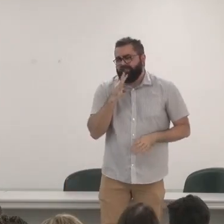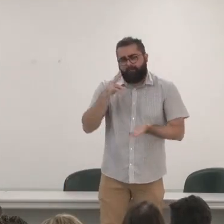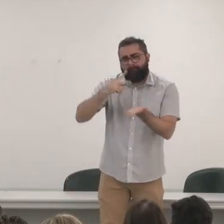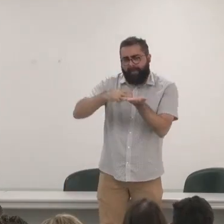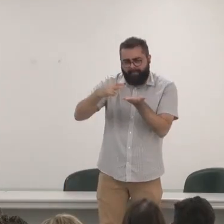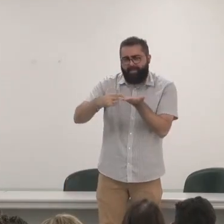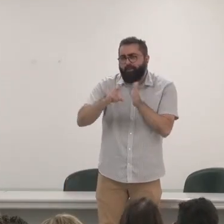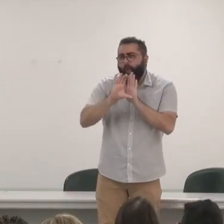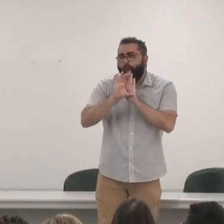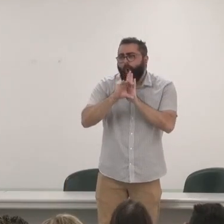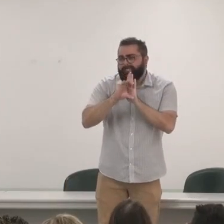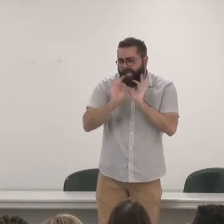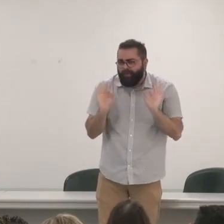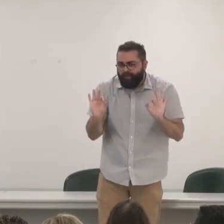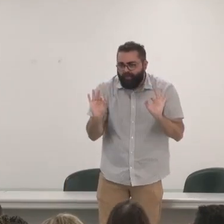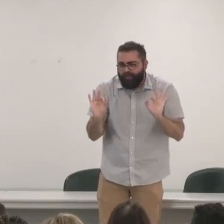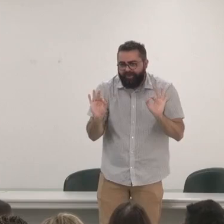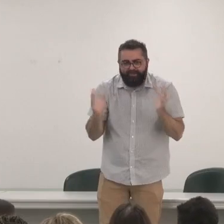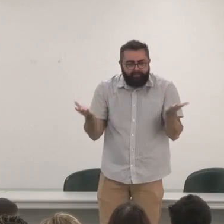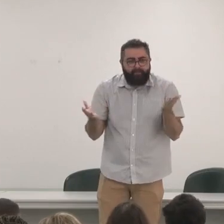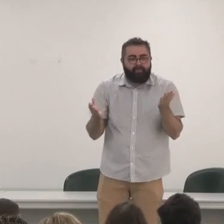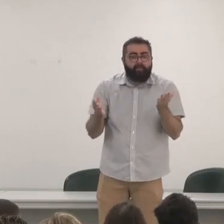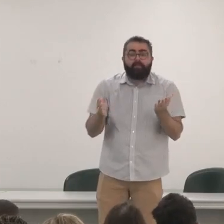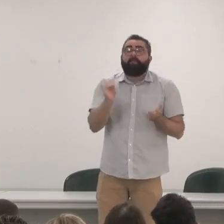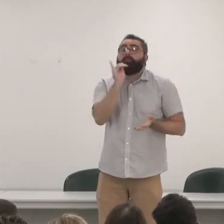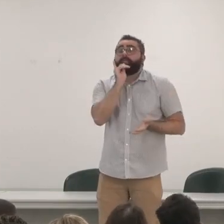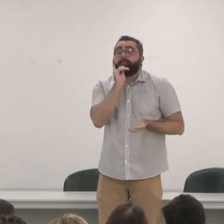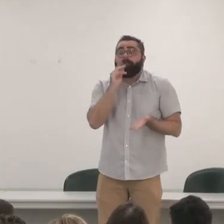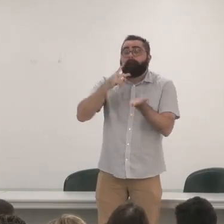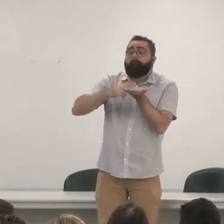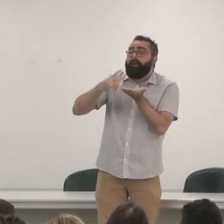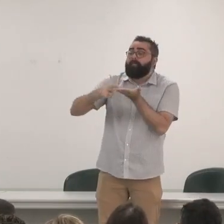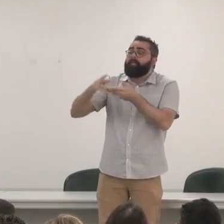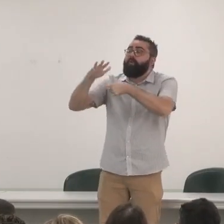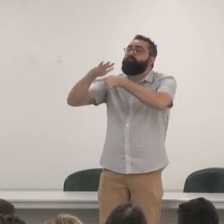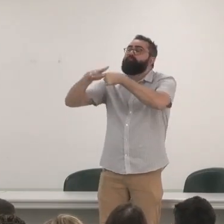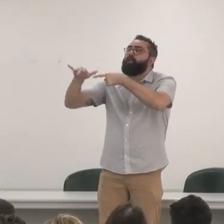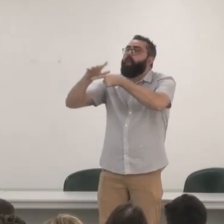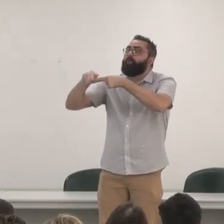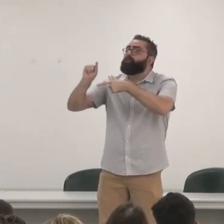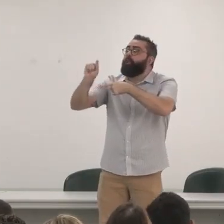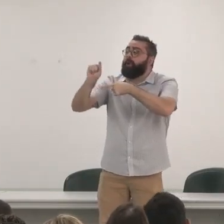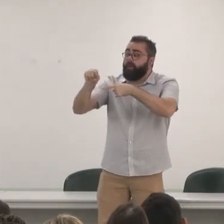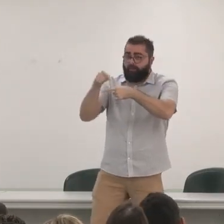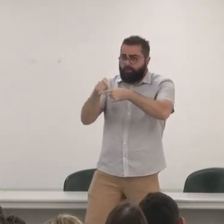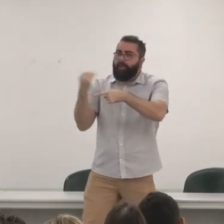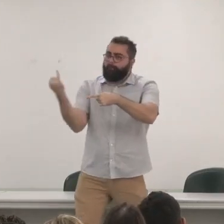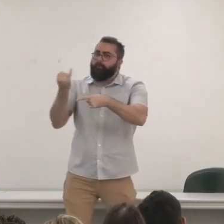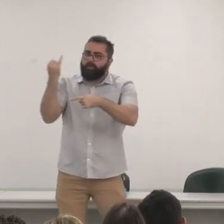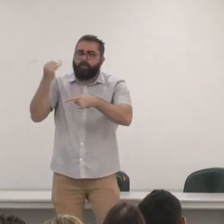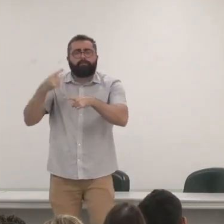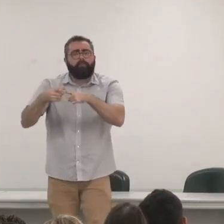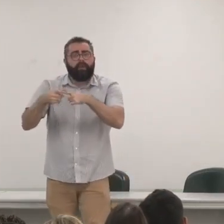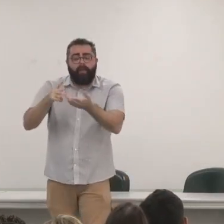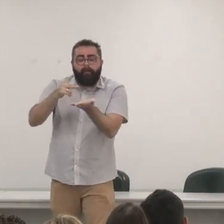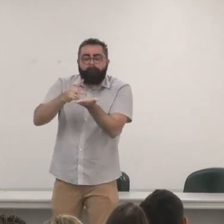Já é sabido de vocês o conceito de pares mínimos, né? Os pares mínimos fonológicos